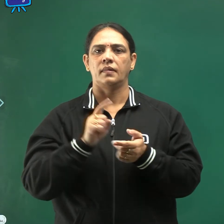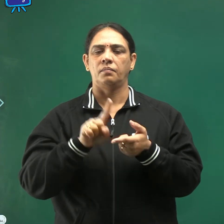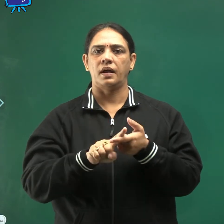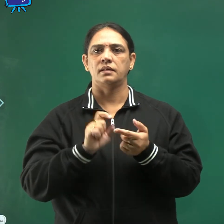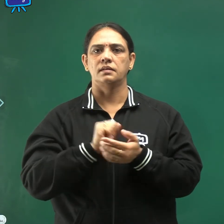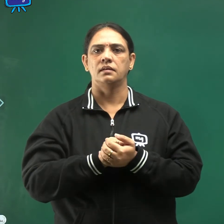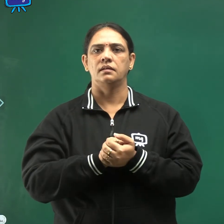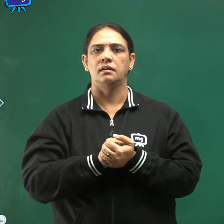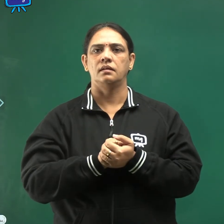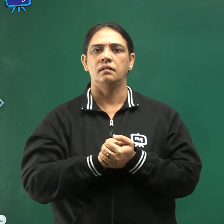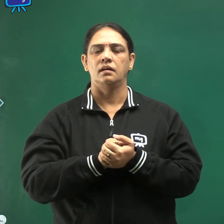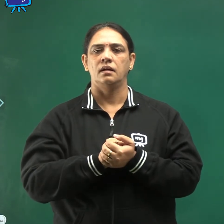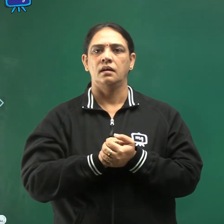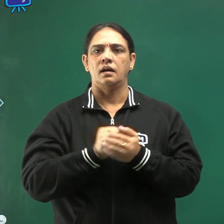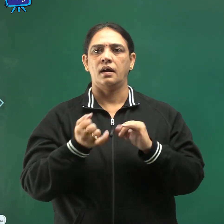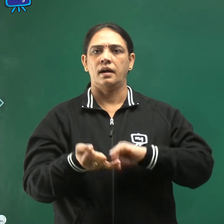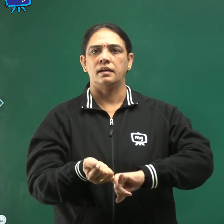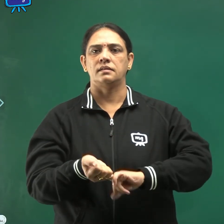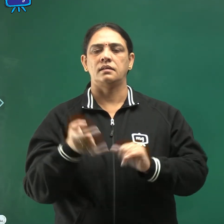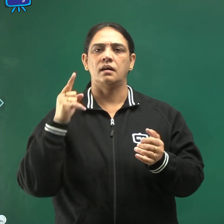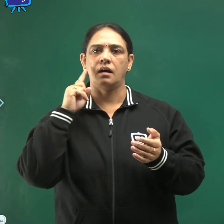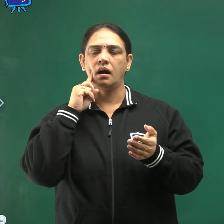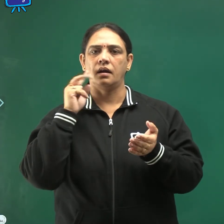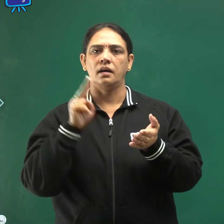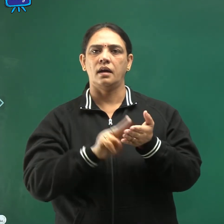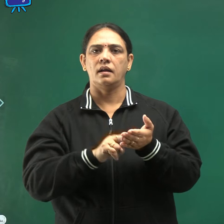प्लस साइन स्क्वायर